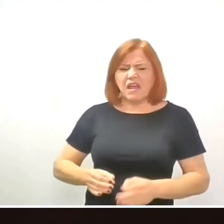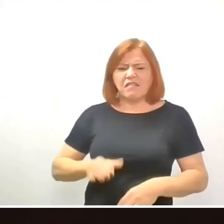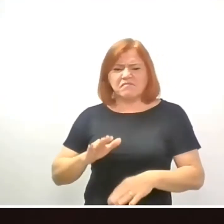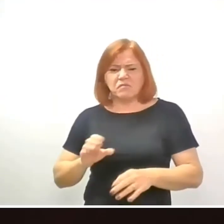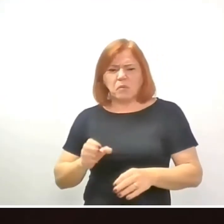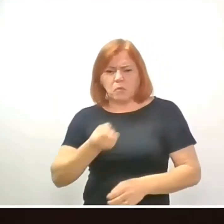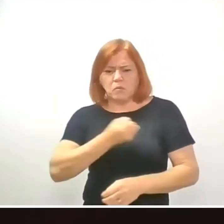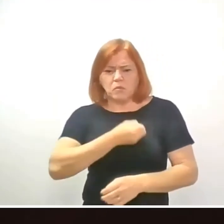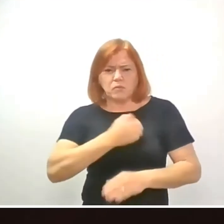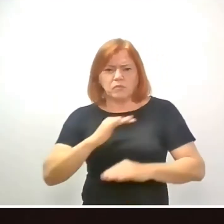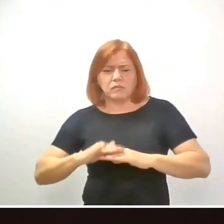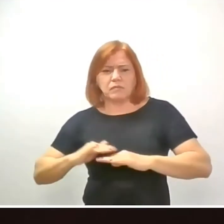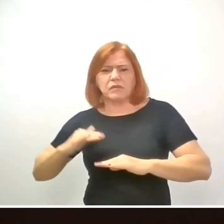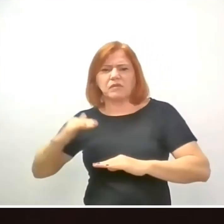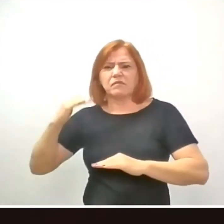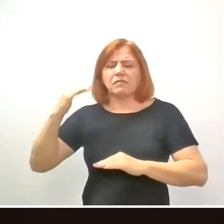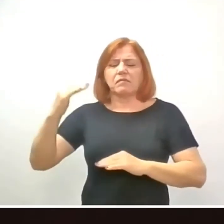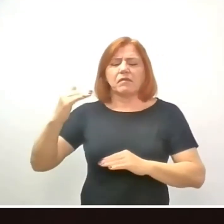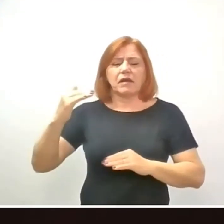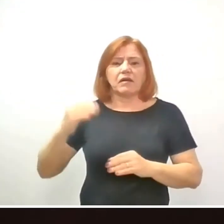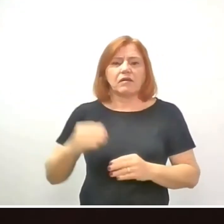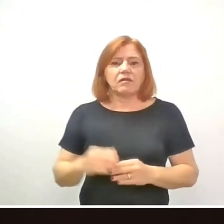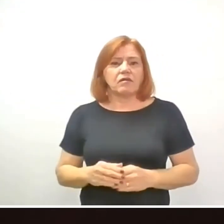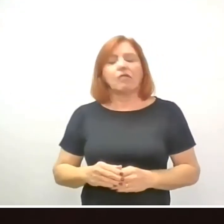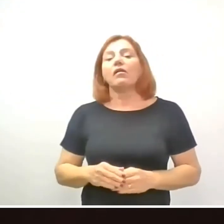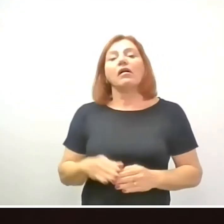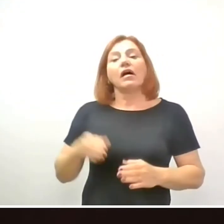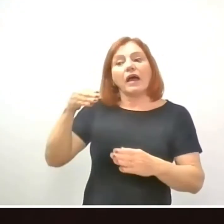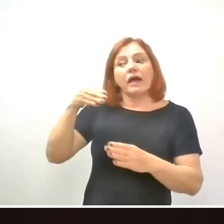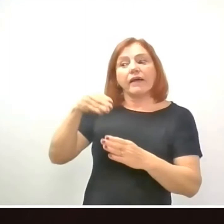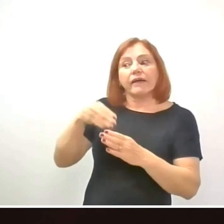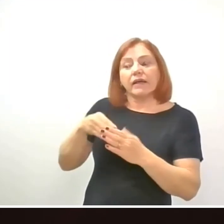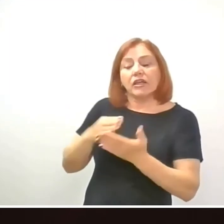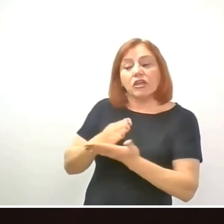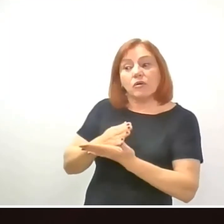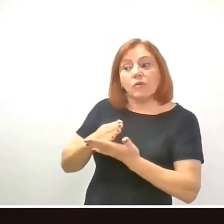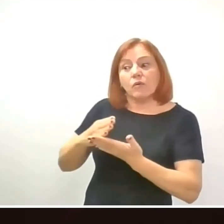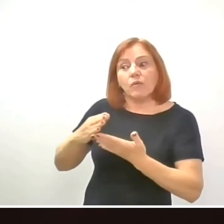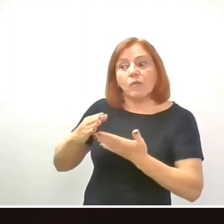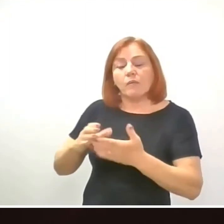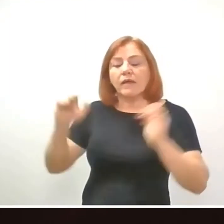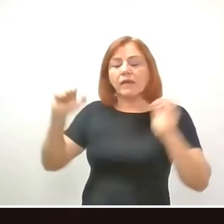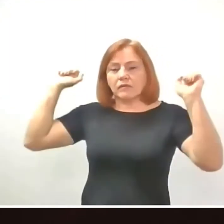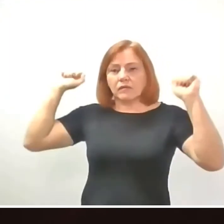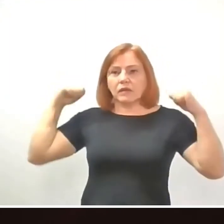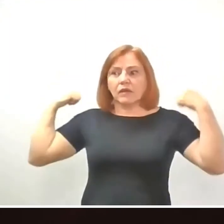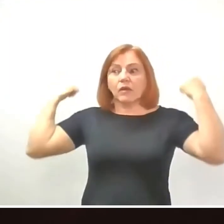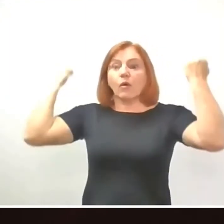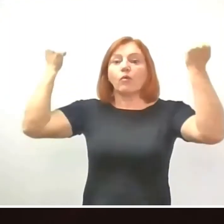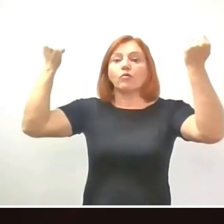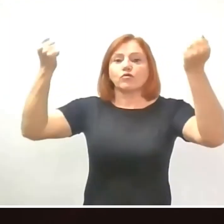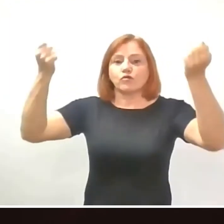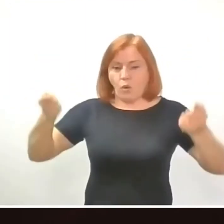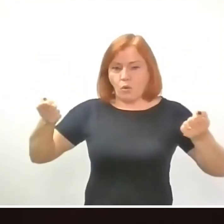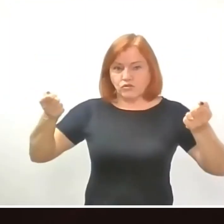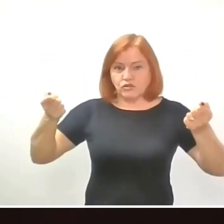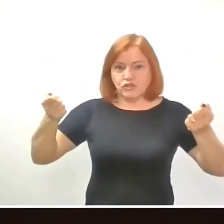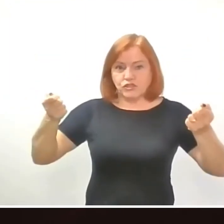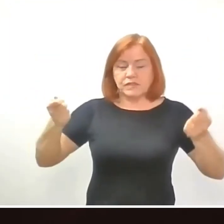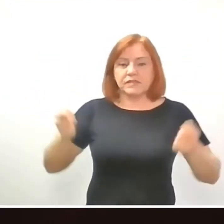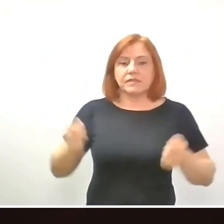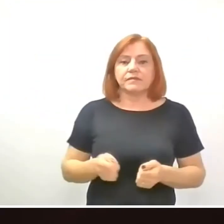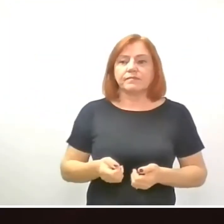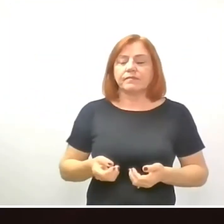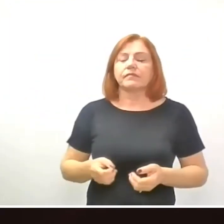Aí entra os monges. Tá? Então o Papa Gregório IX, no ano de 1233,